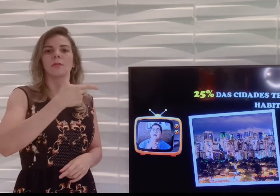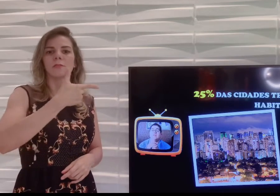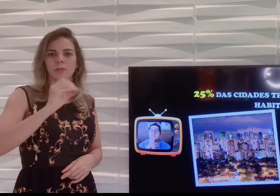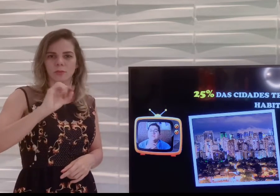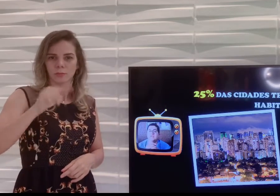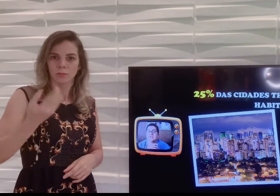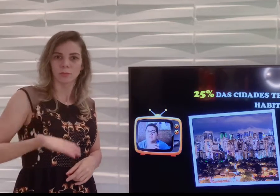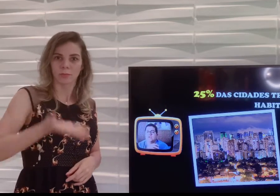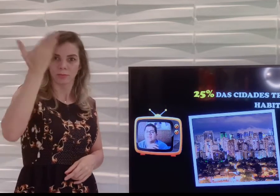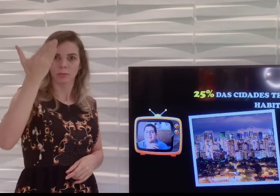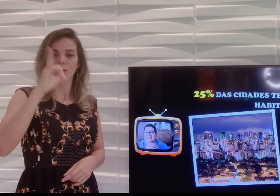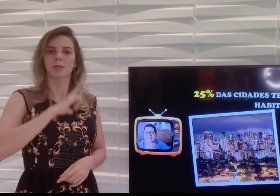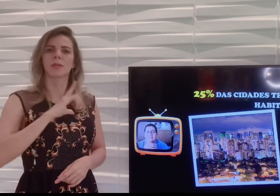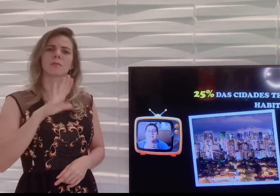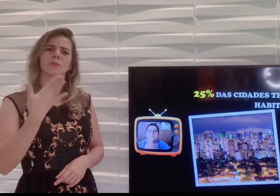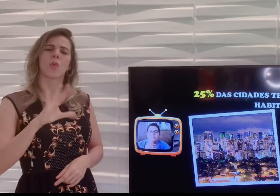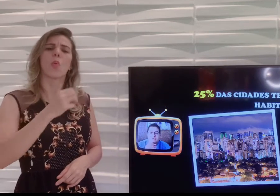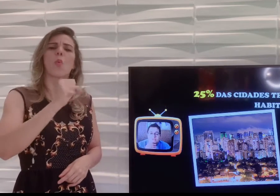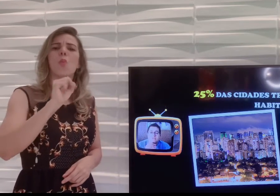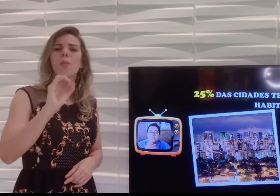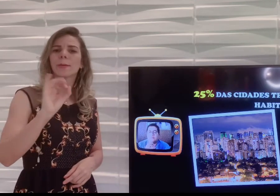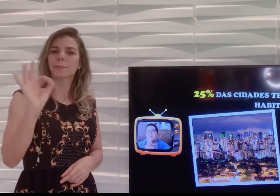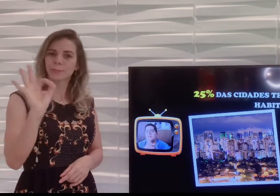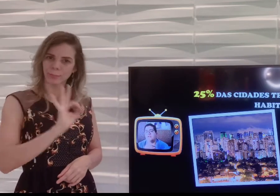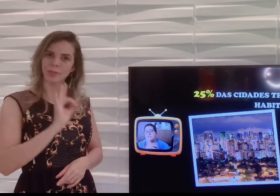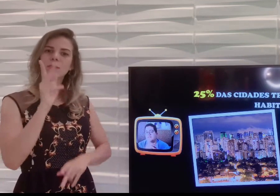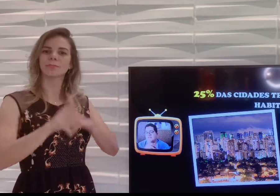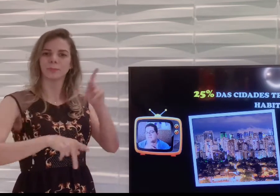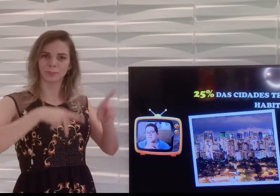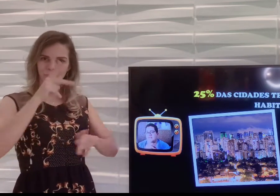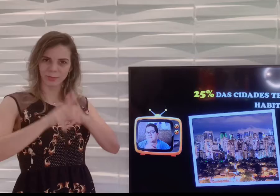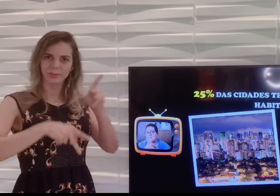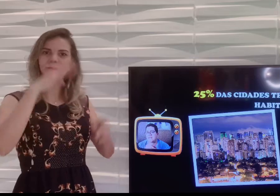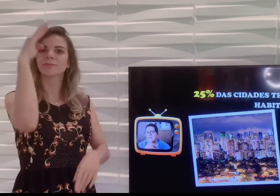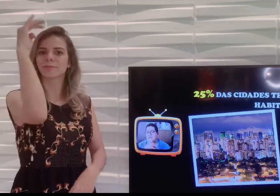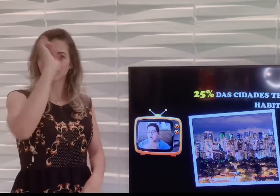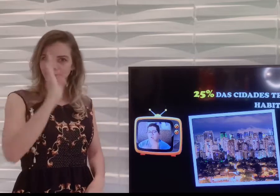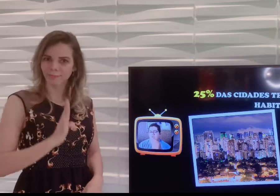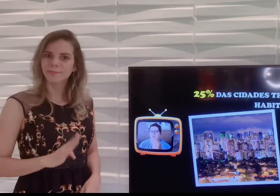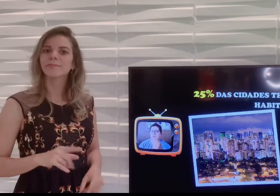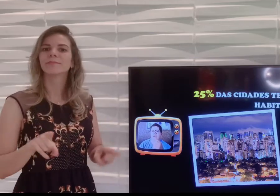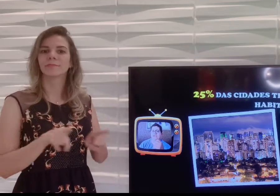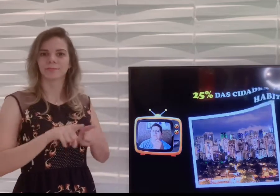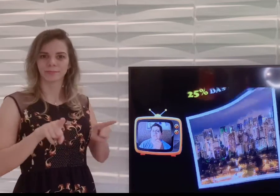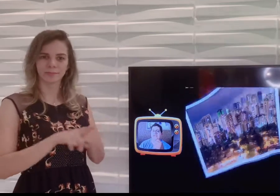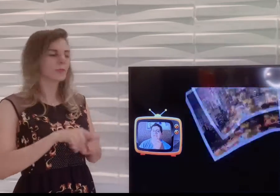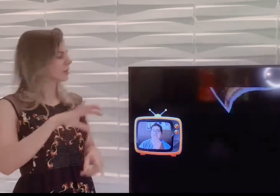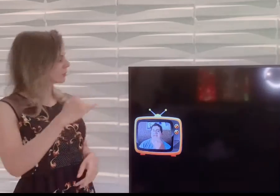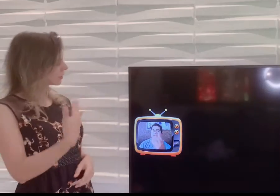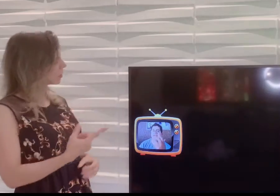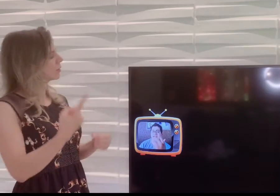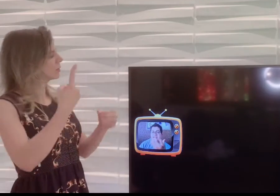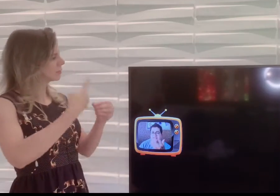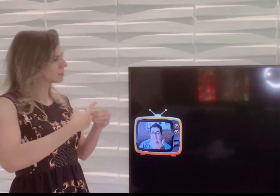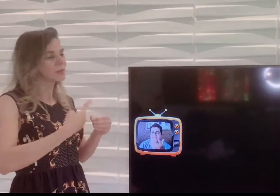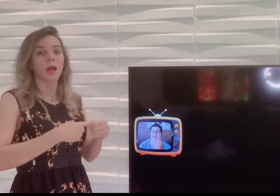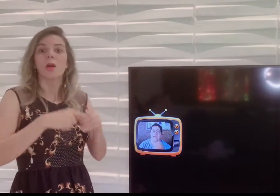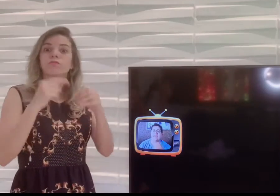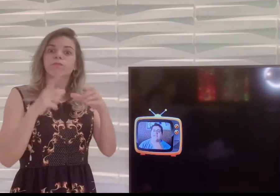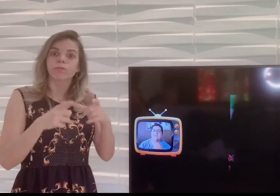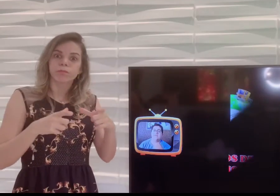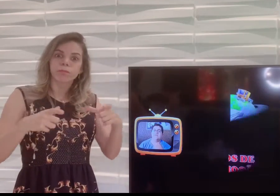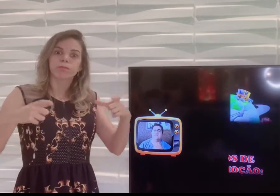quais habitam cerca de 80% da população brasileira. Quando essas cidades